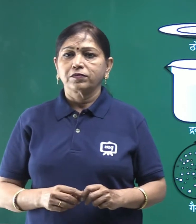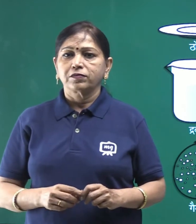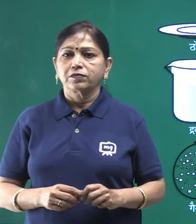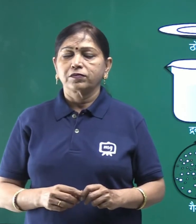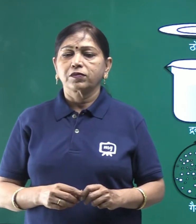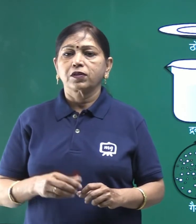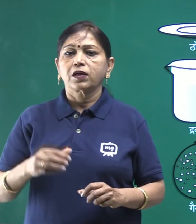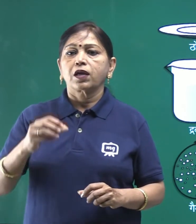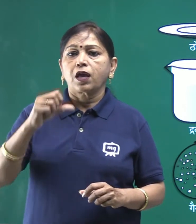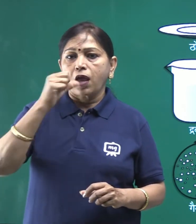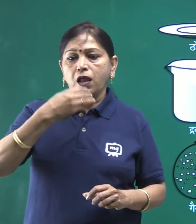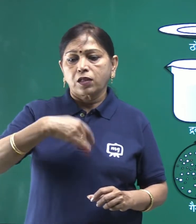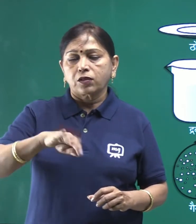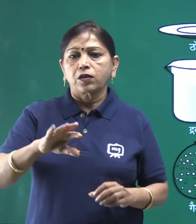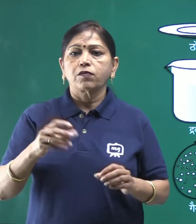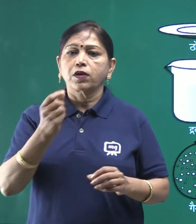द्रव के कण,